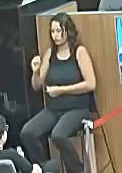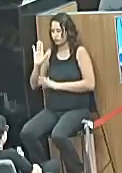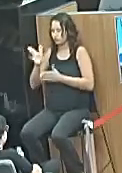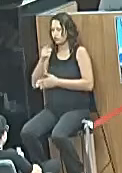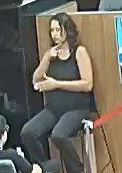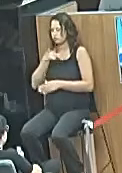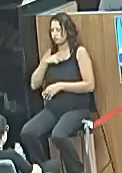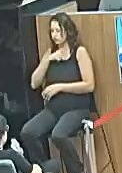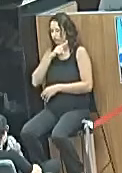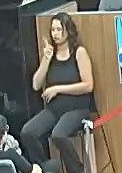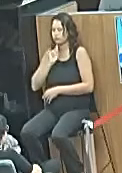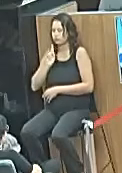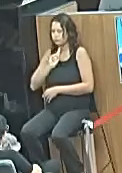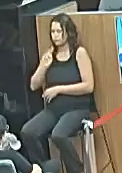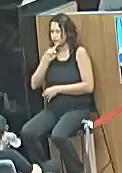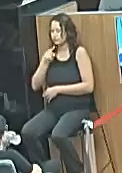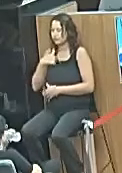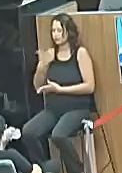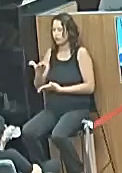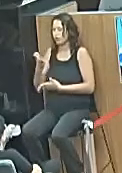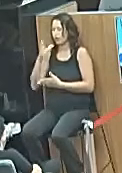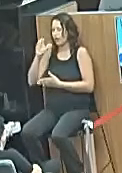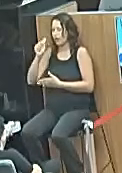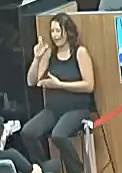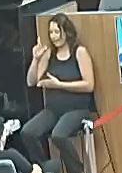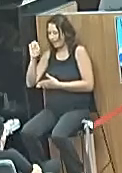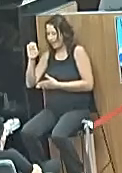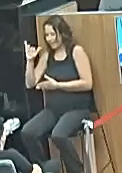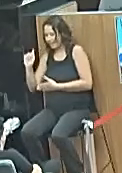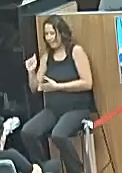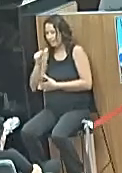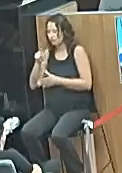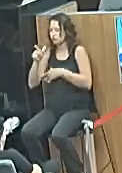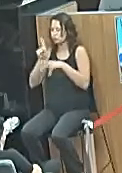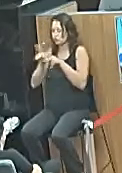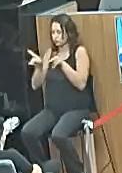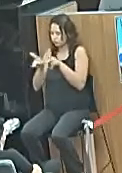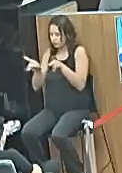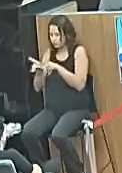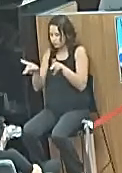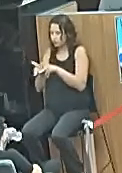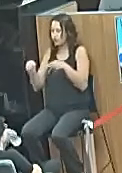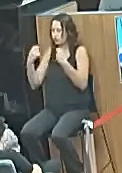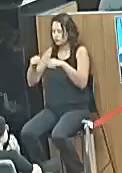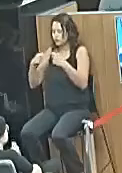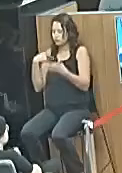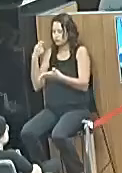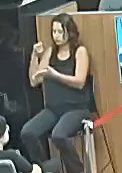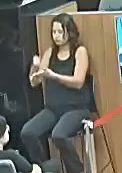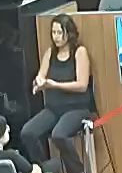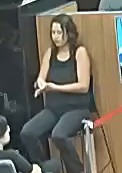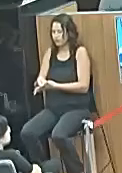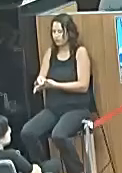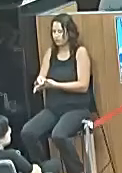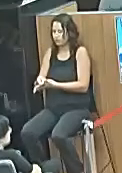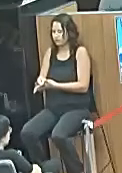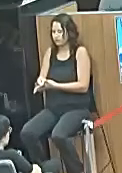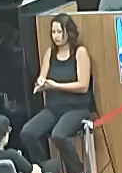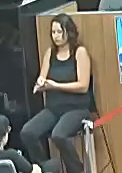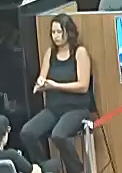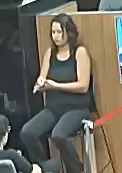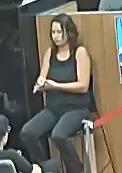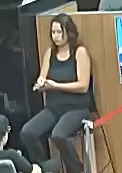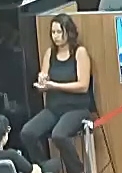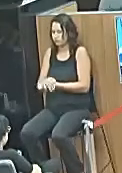no caso das carreiras dos professores os valores citados deverão ser aplicados por meio das incorporações incorporações